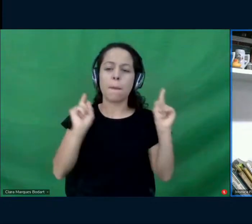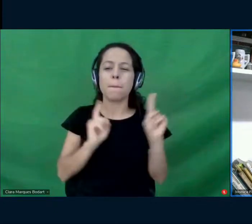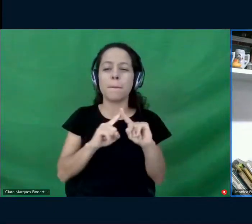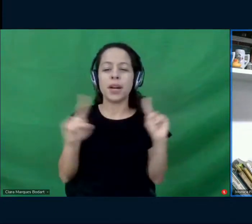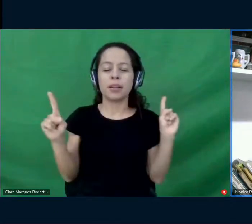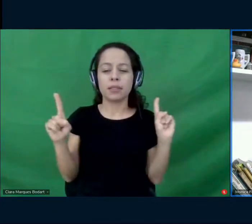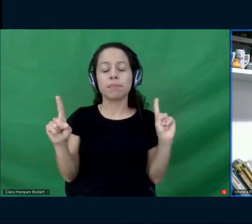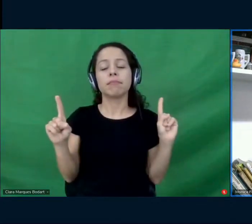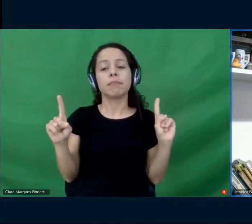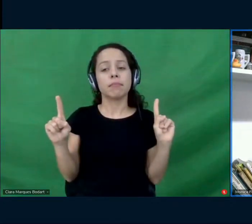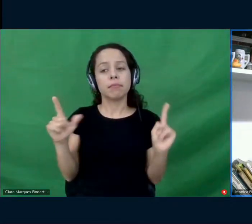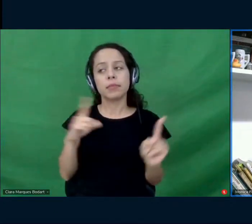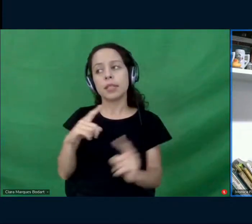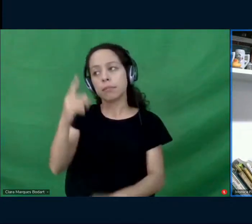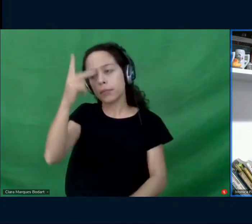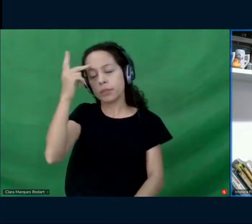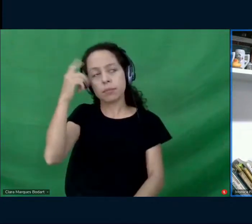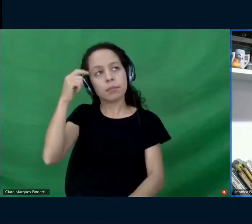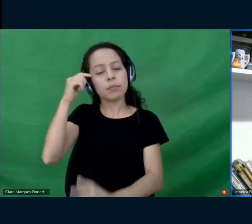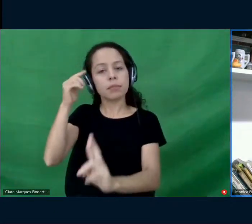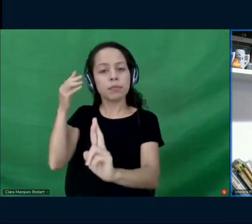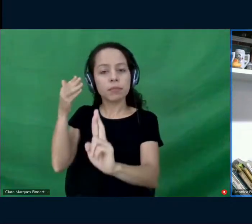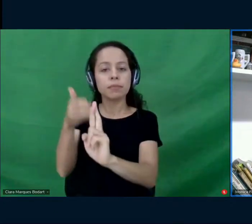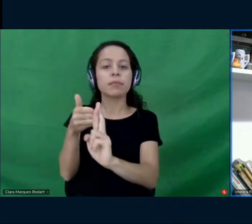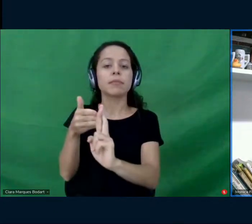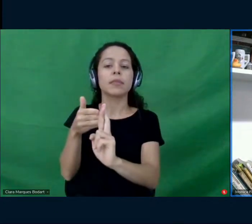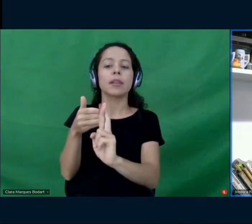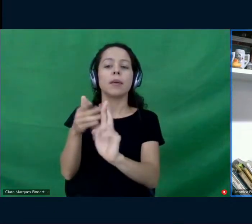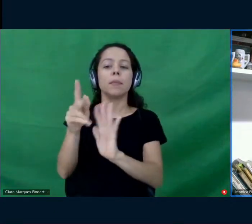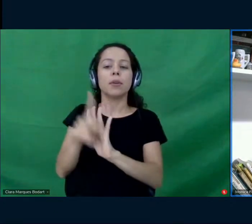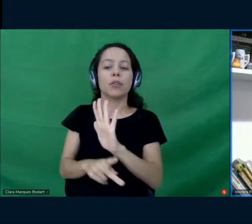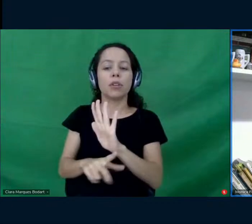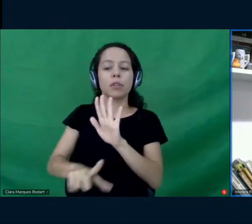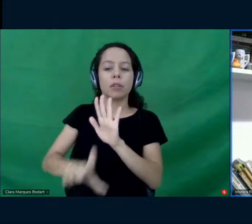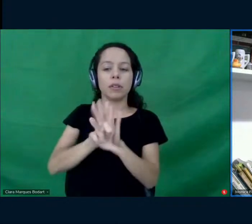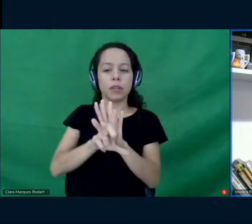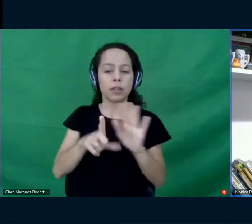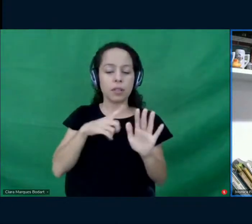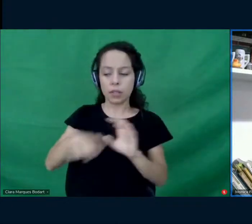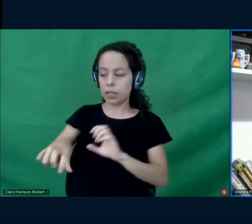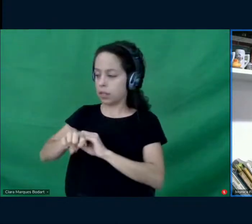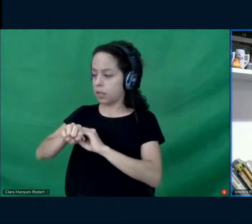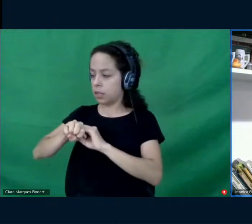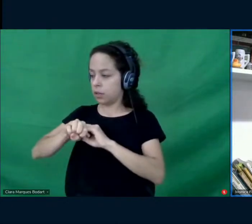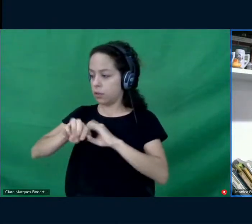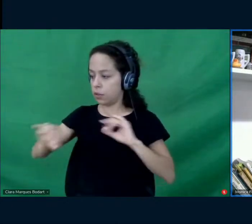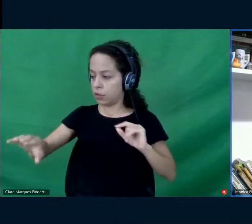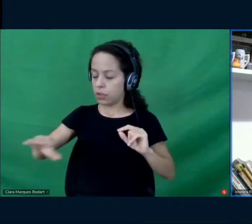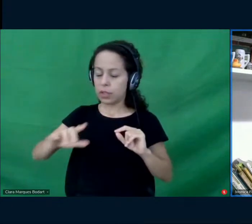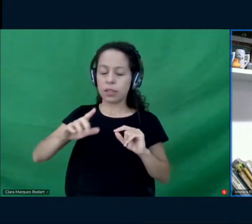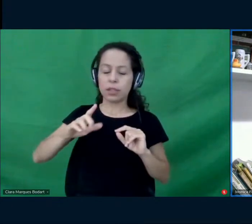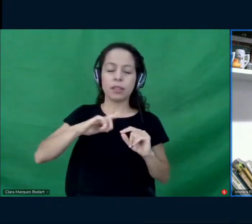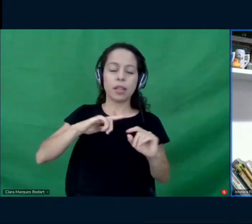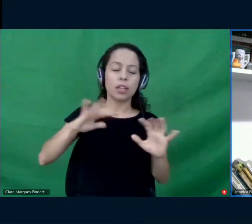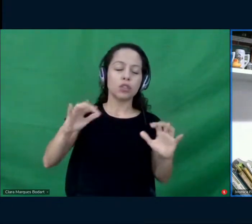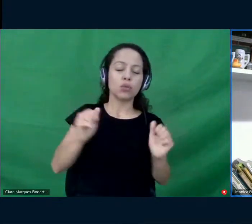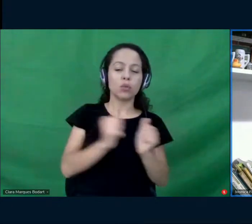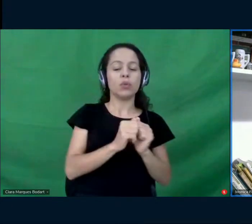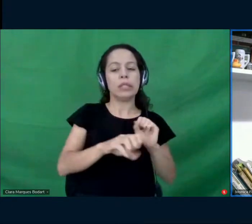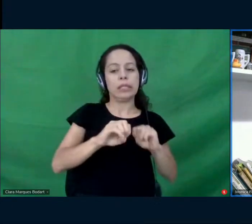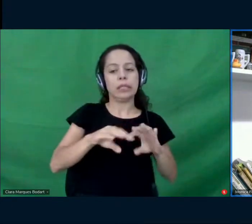um projeto de lei que permite educação à distância e parceria público-privada para a educação profissional sair mais barata.